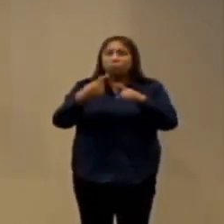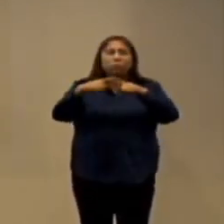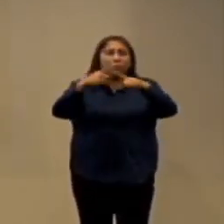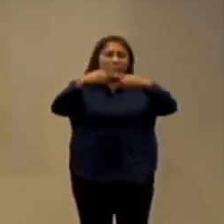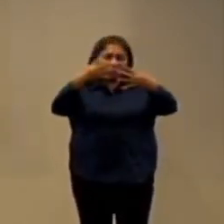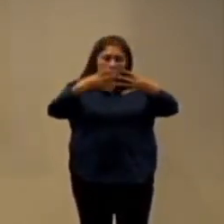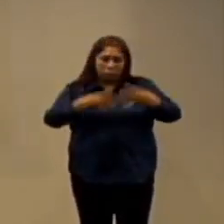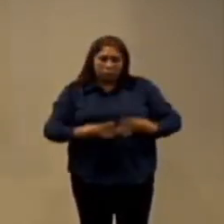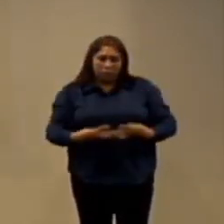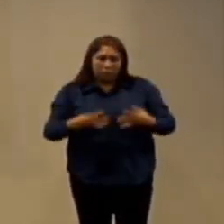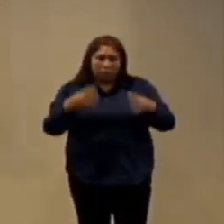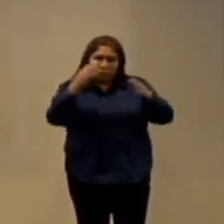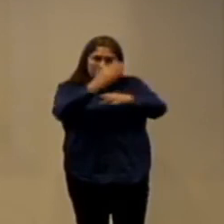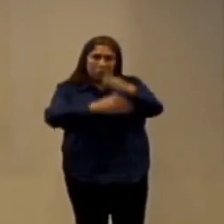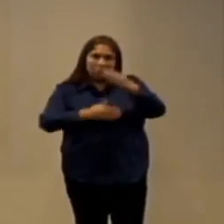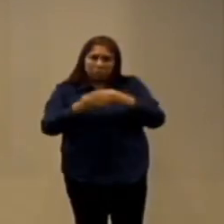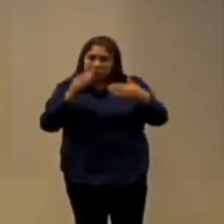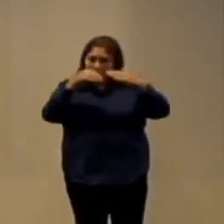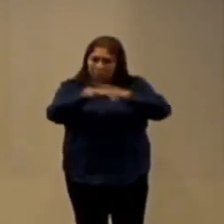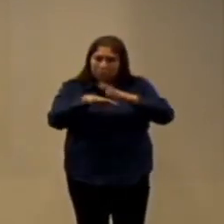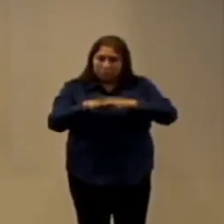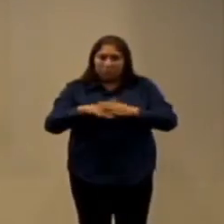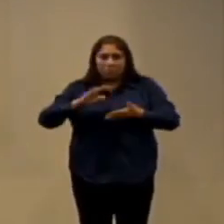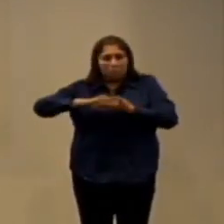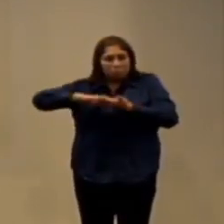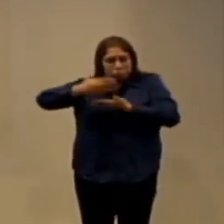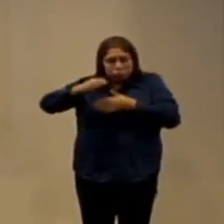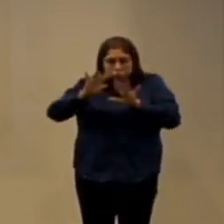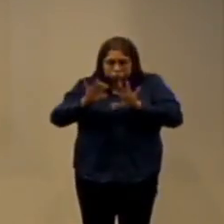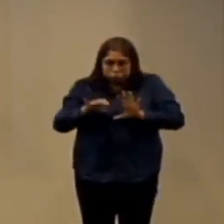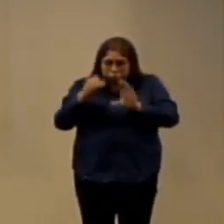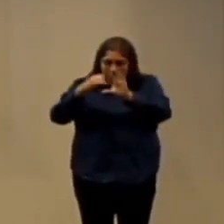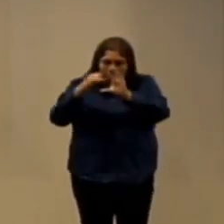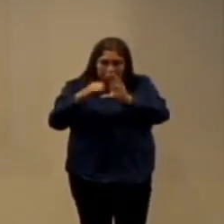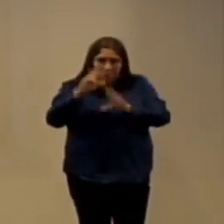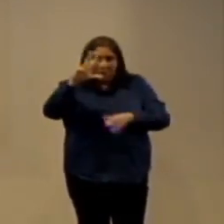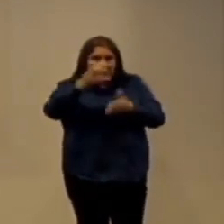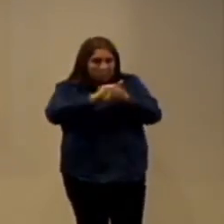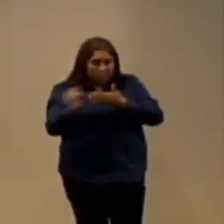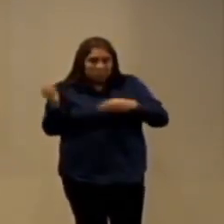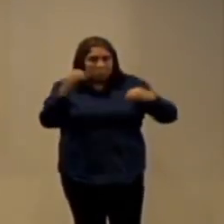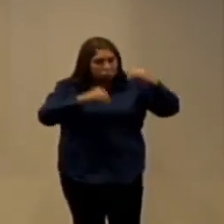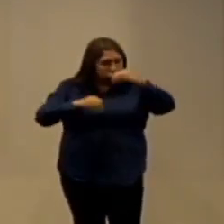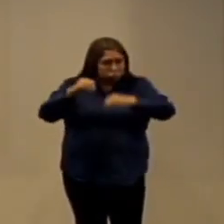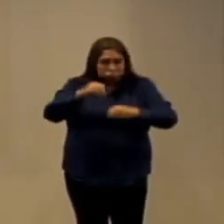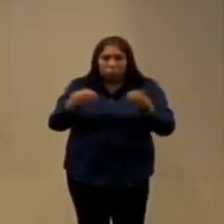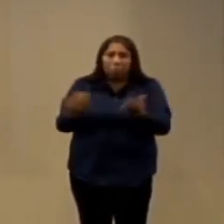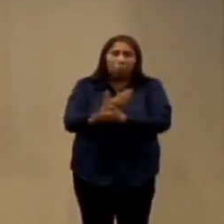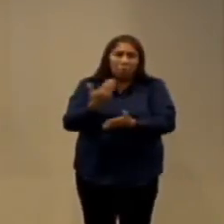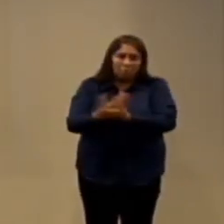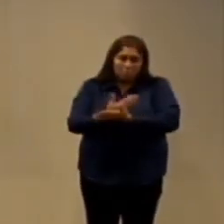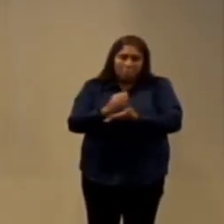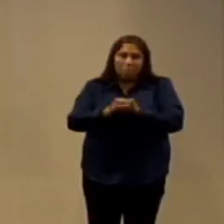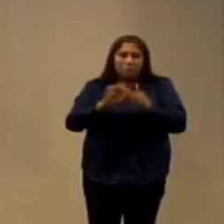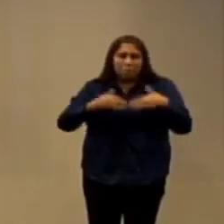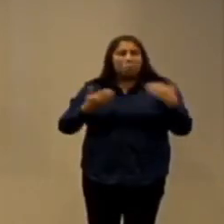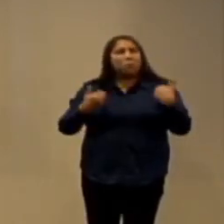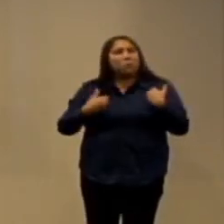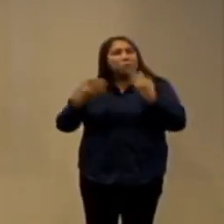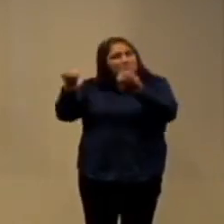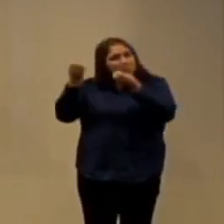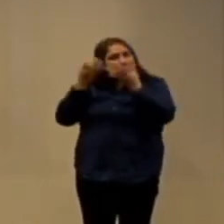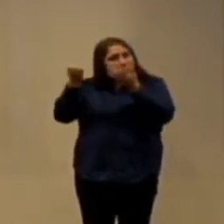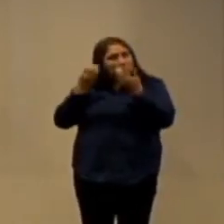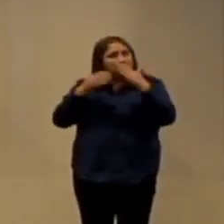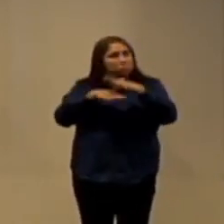certificado de discapacidad. Por favor, consúltenla, se va actualizando. Cada 3 meses vamos a actualizarlo para que puedan tener mejor